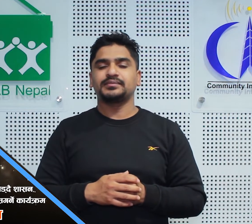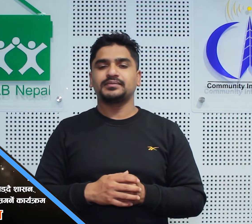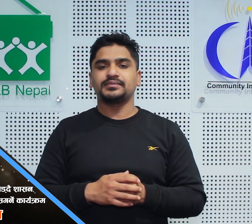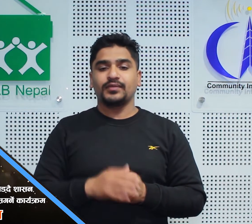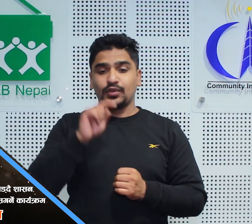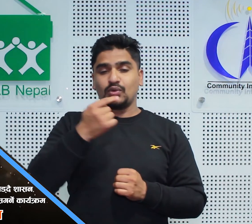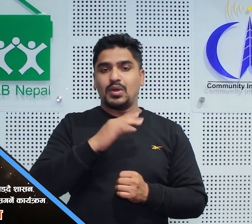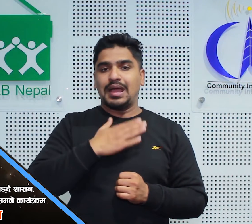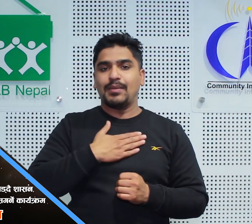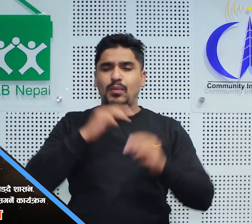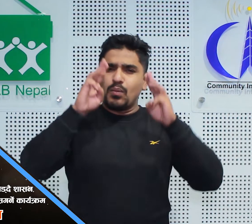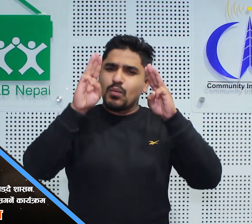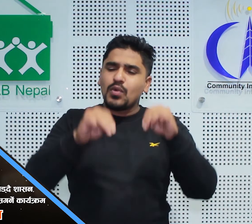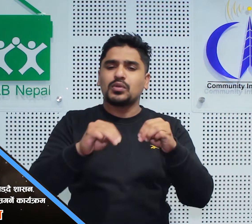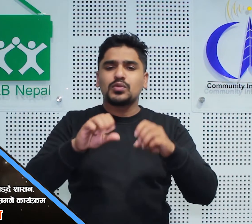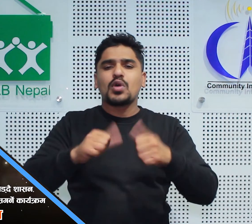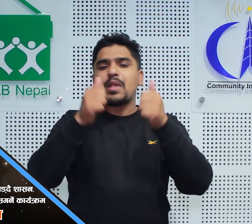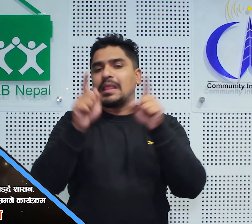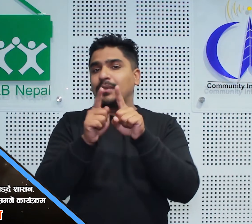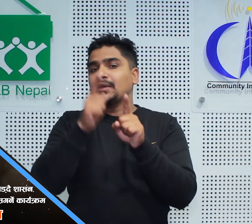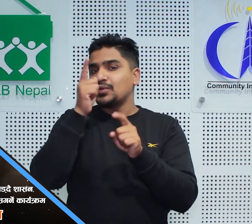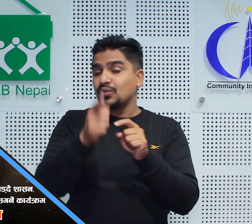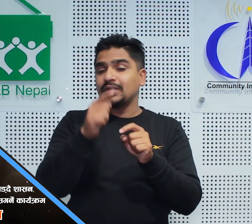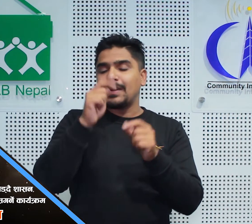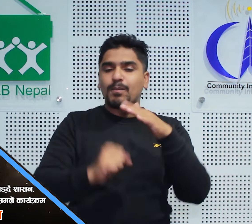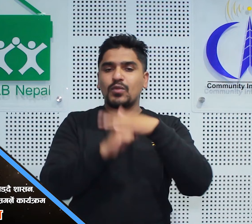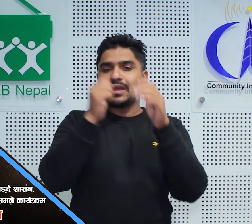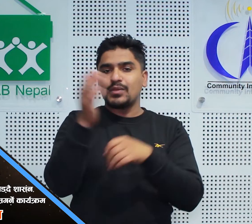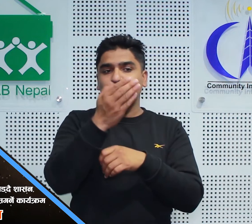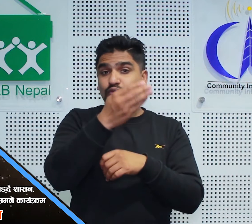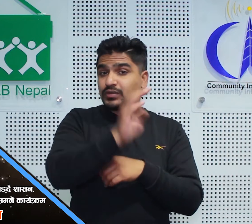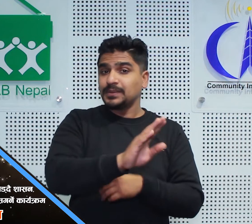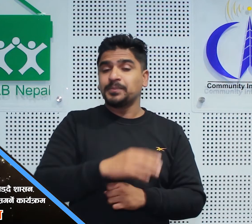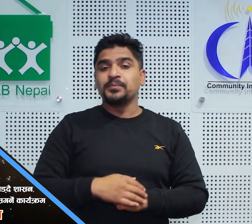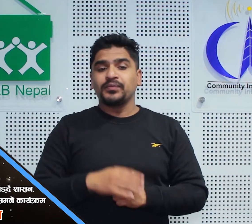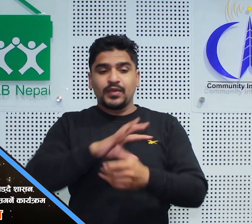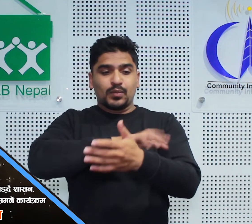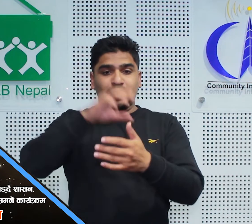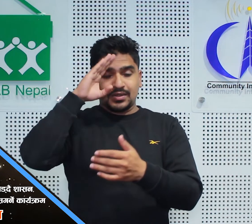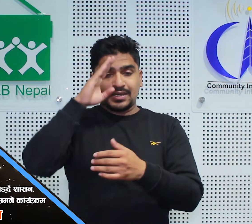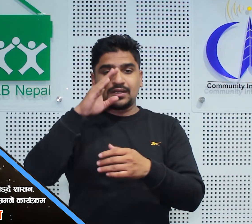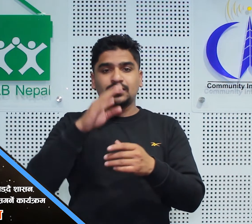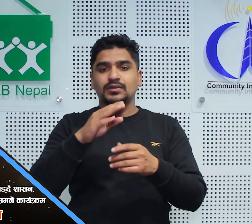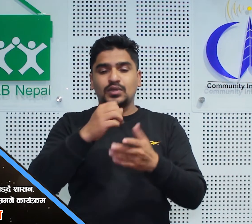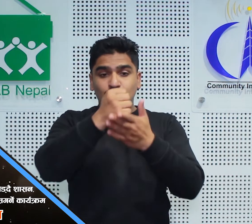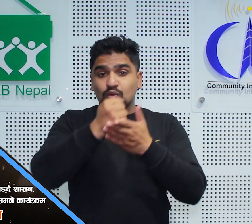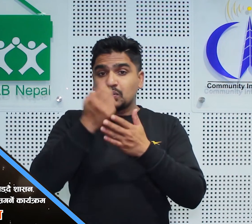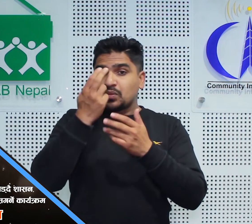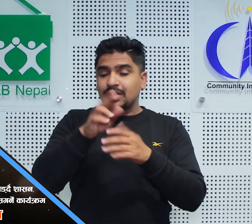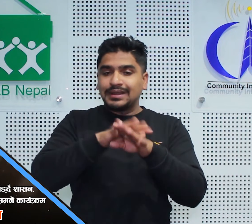यो हाम्रो महत्त्वपूर्ण सफलता पनि हो। यहाँ मुख्यमन्त्रीज्यू हुनुहुन्छ, प्रदेश सरकारको सहयोग हुँदा धेरै राम्रा